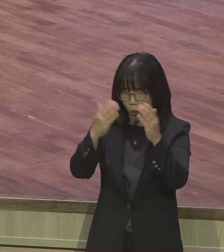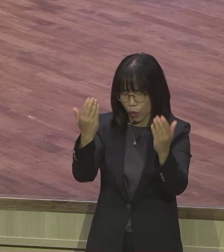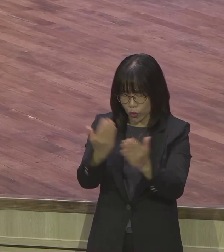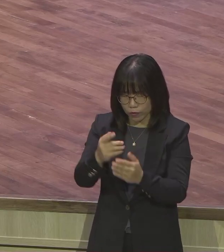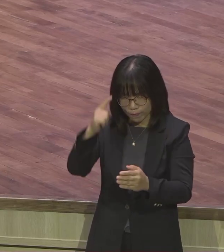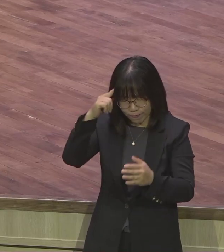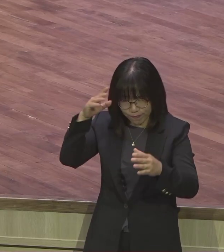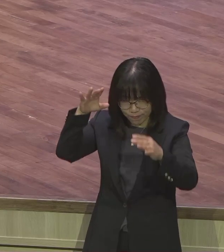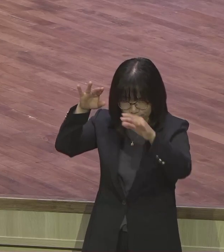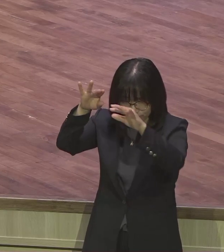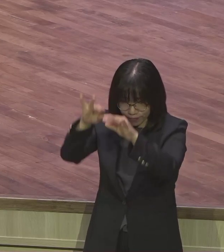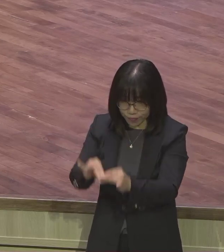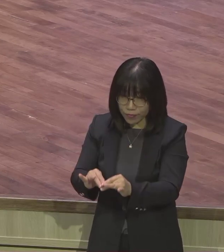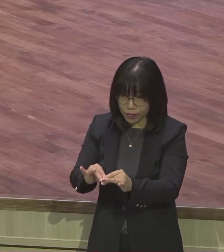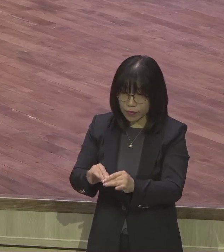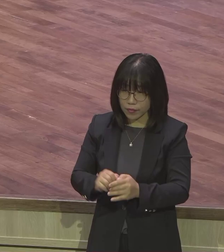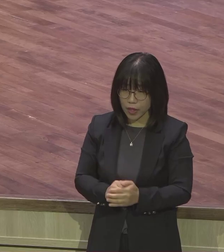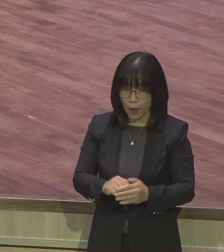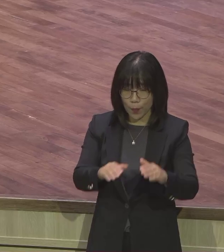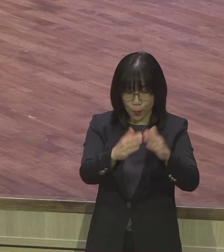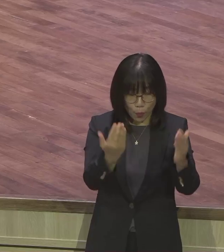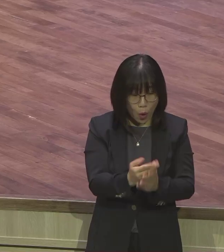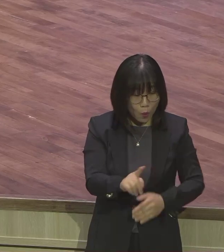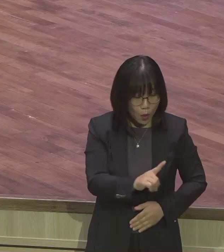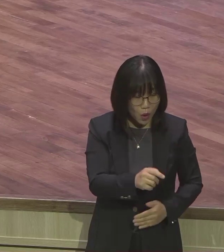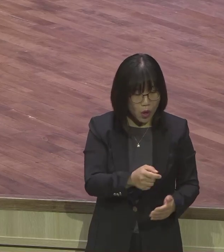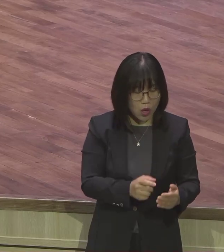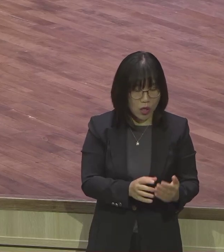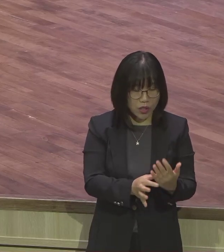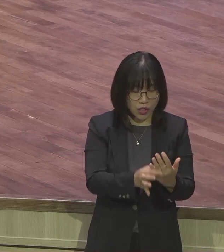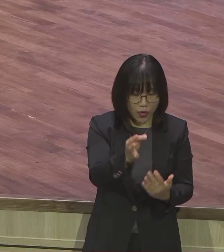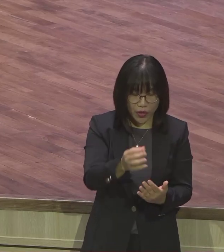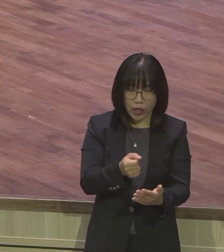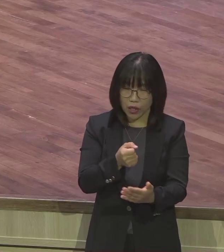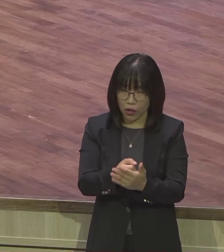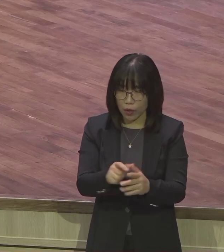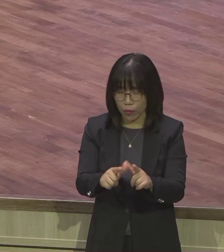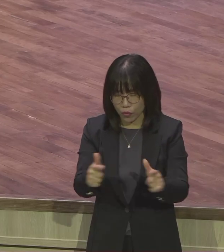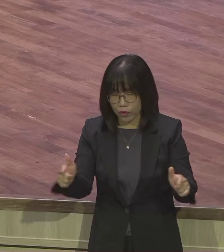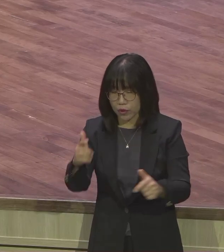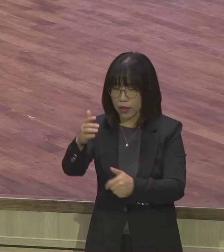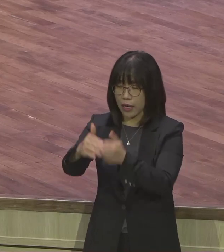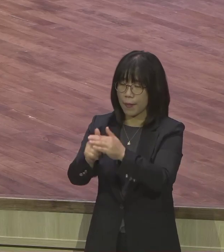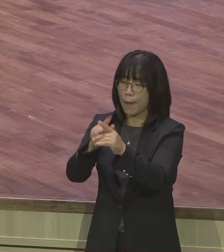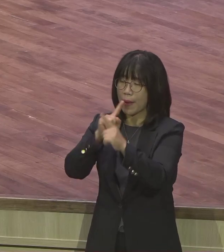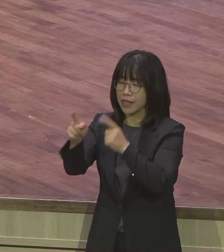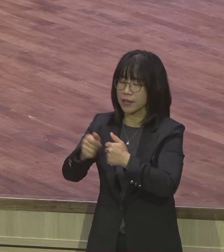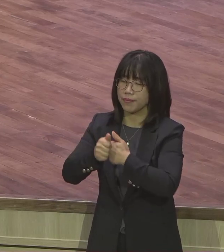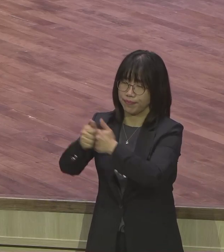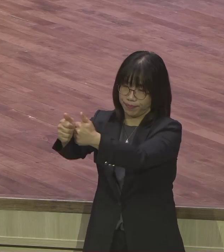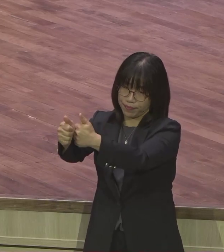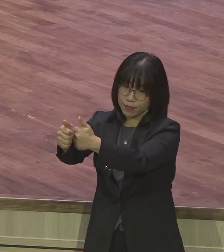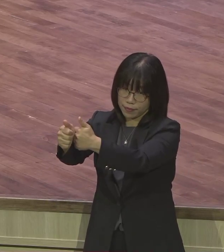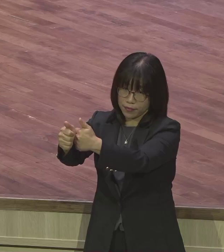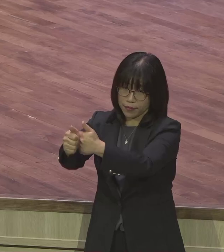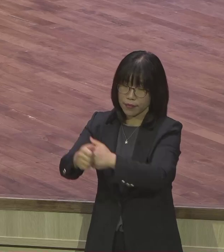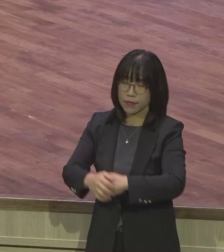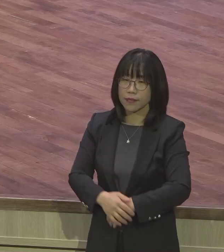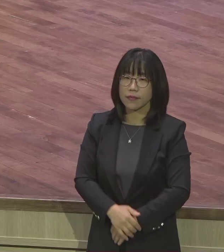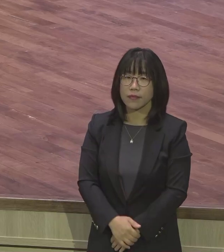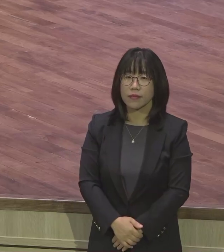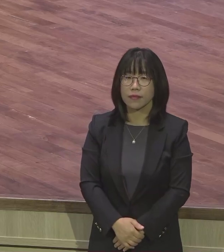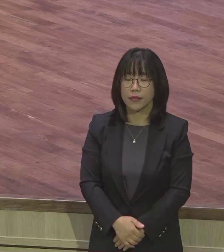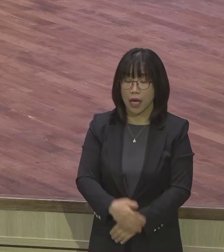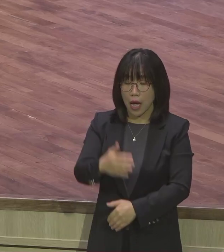돼요. 모든 선택, 모든 결단, 모든 행동, 말씀에 맞춰야 돼요. 말씀에 근거하시기